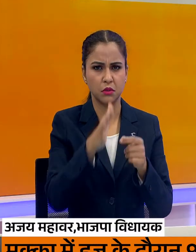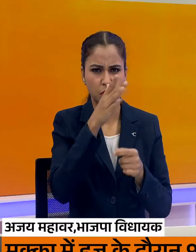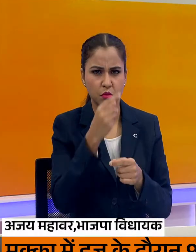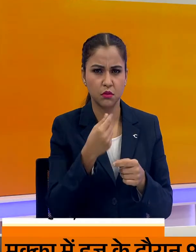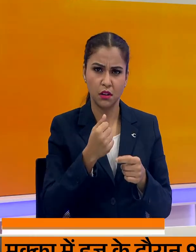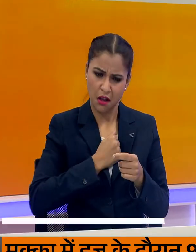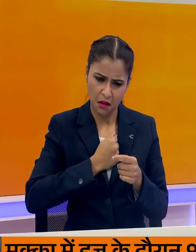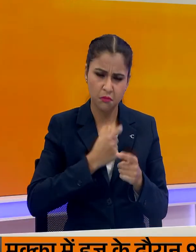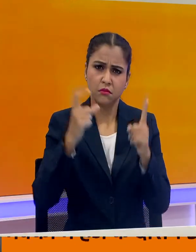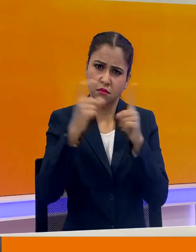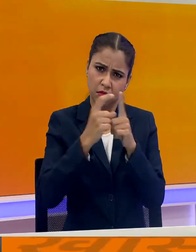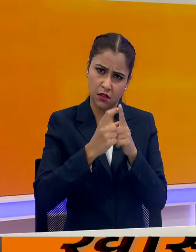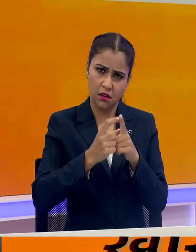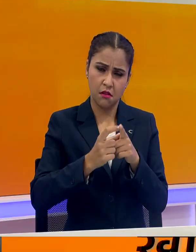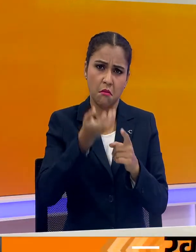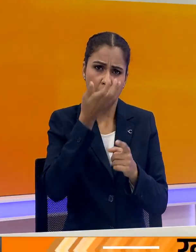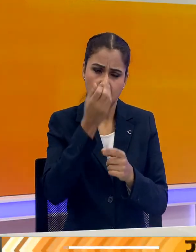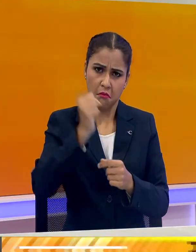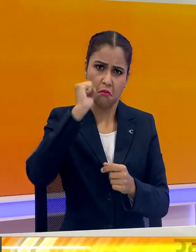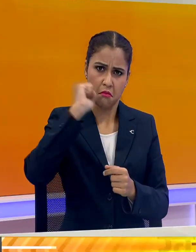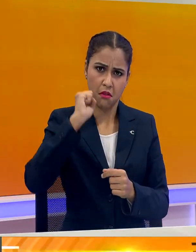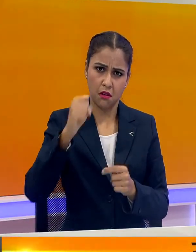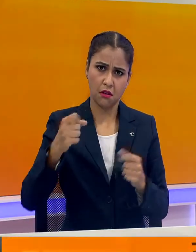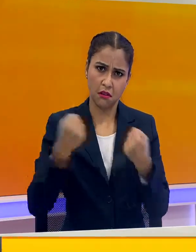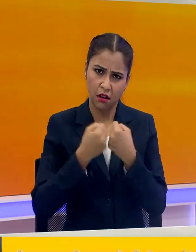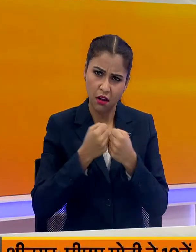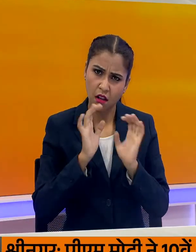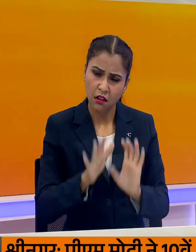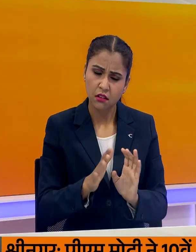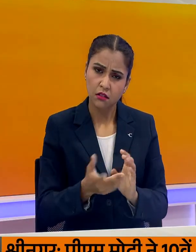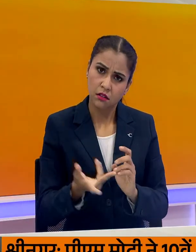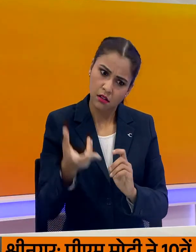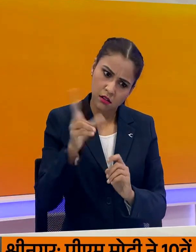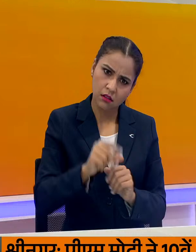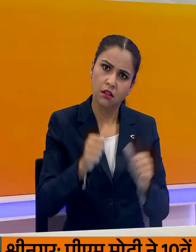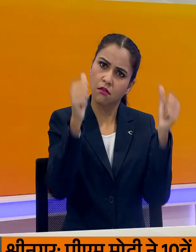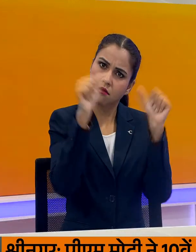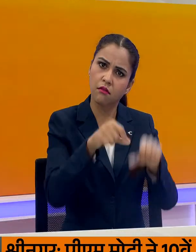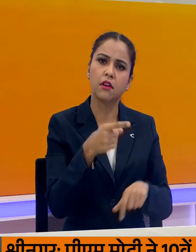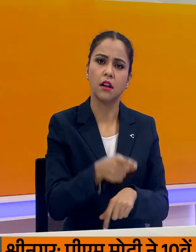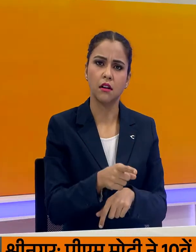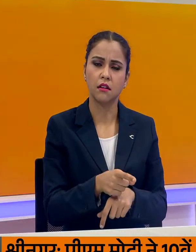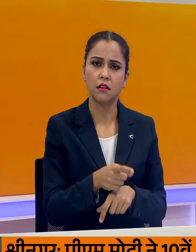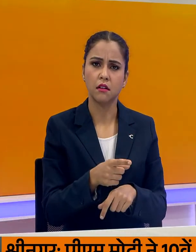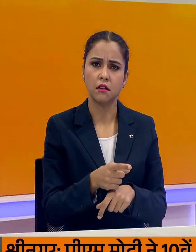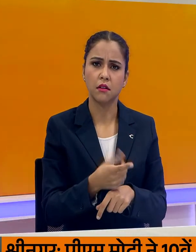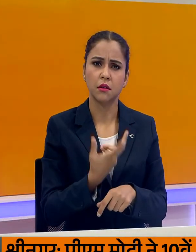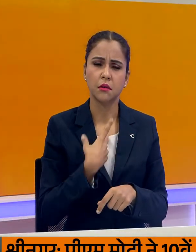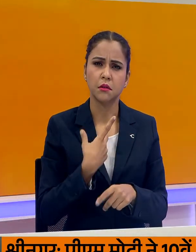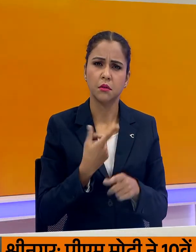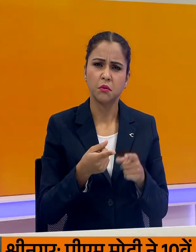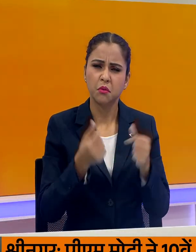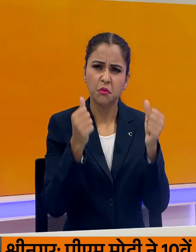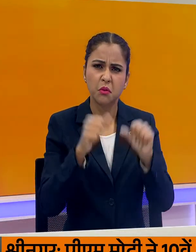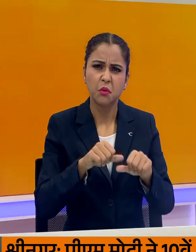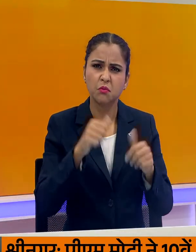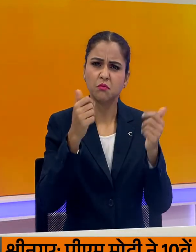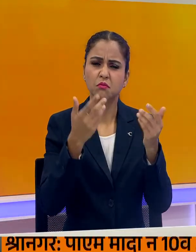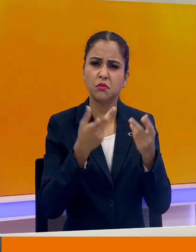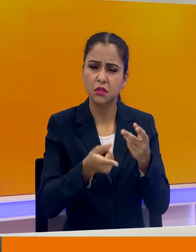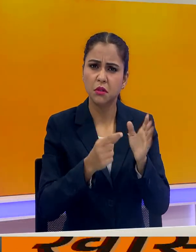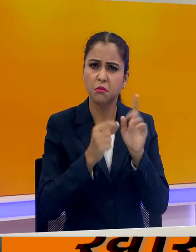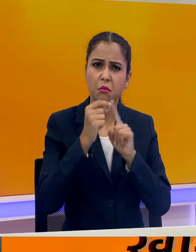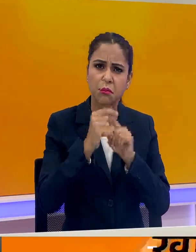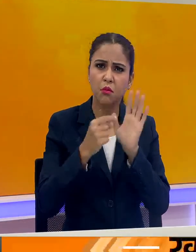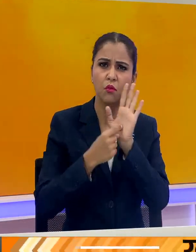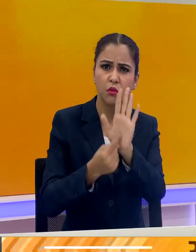की पानी की लड़ाई लड़ रहे हैं, जिसके लिए वो फेल हो चुके हैं, विजिलेंस साबित हो चुके हैं, दिल्ली जल